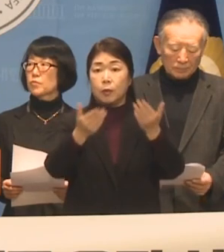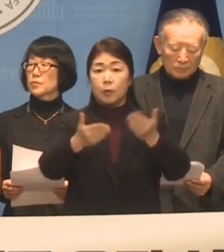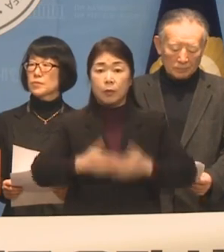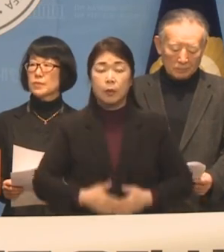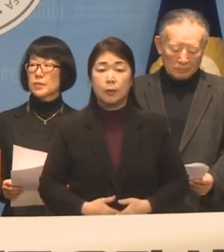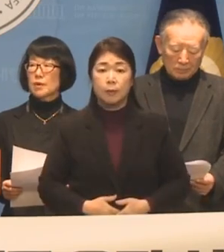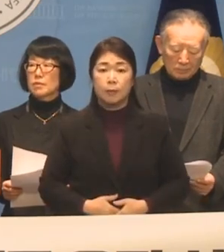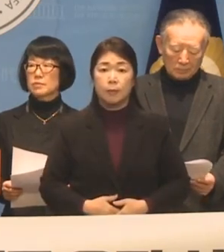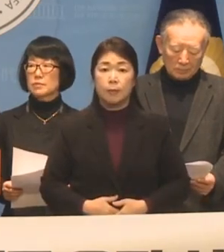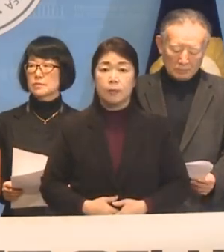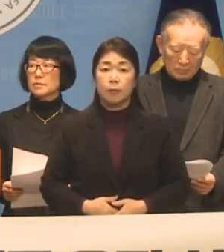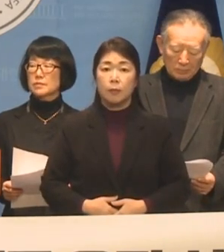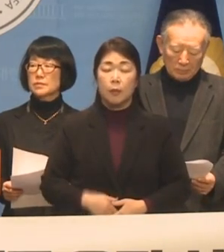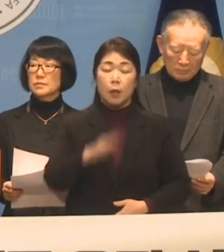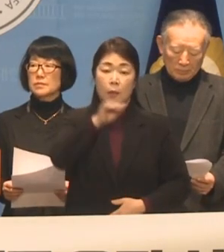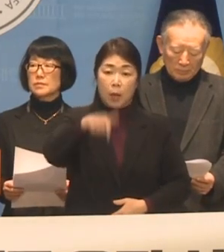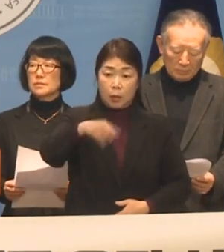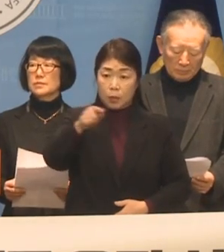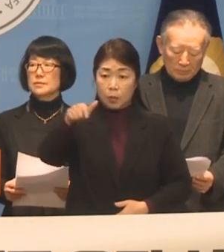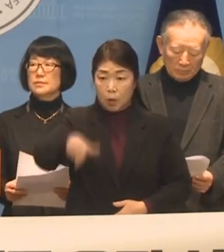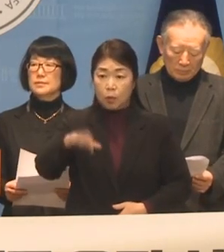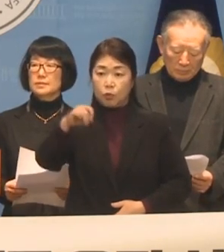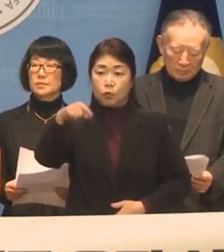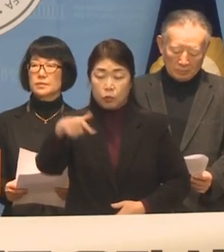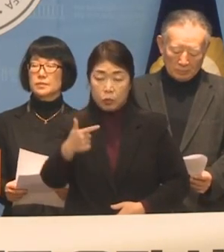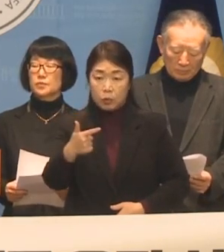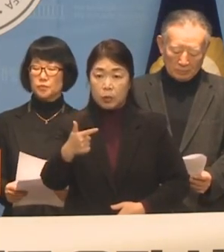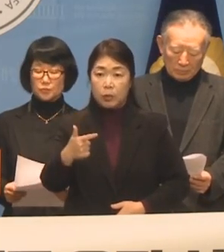우리 박서군